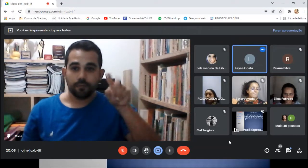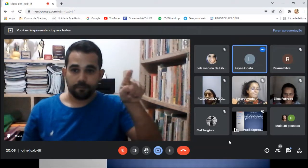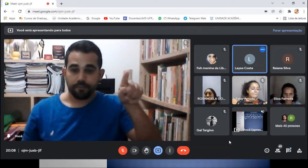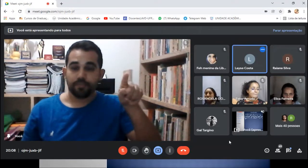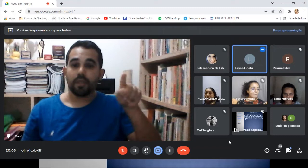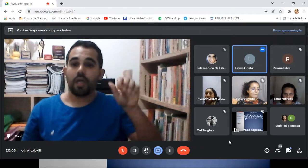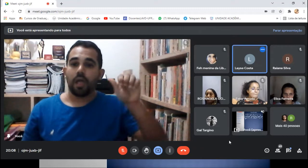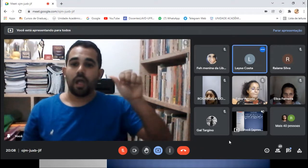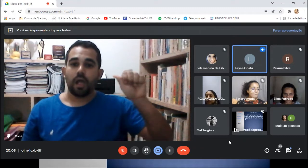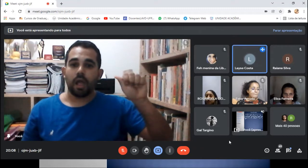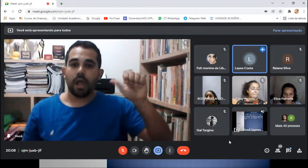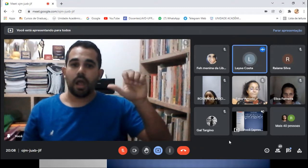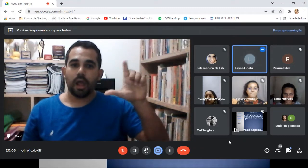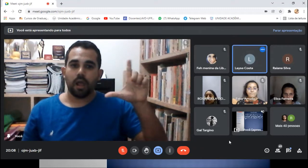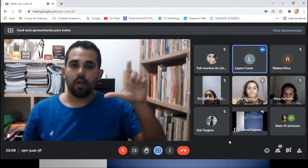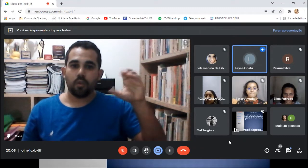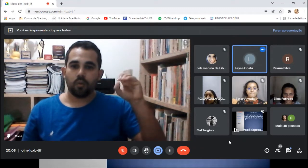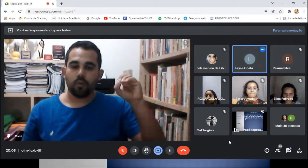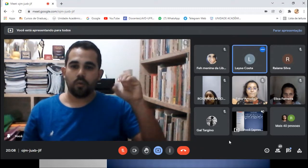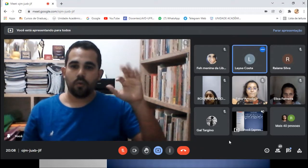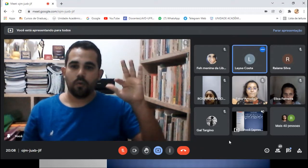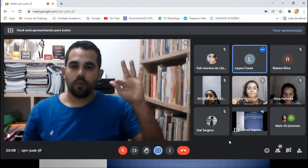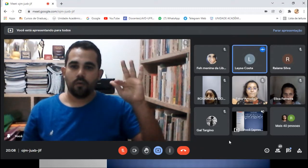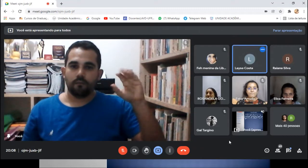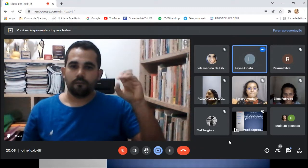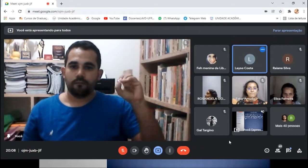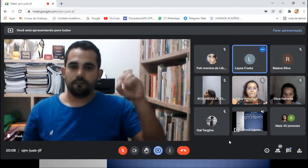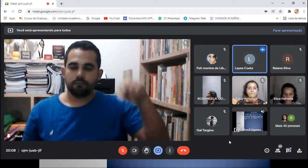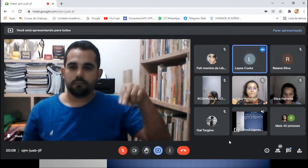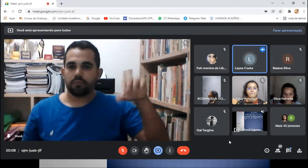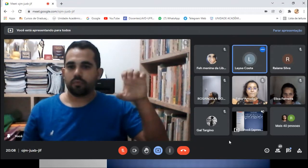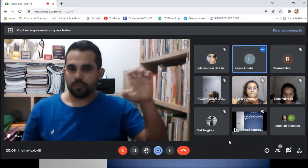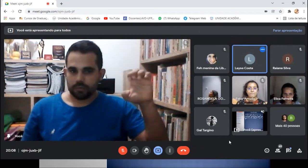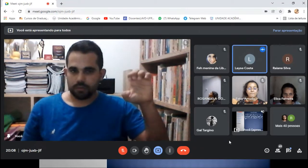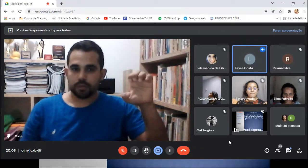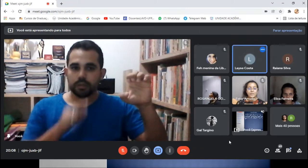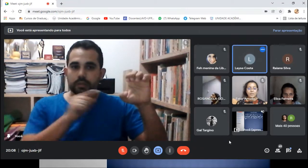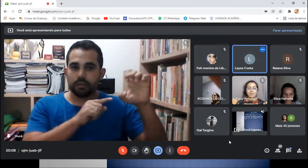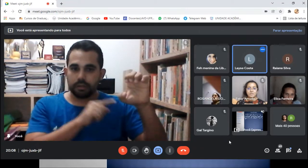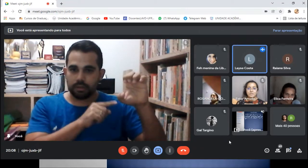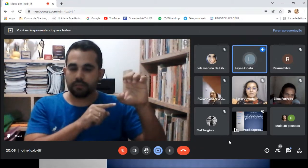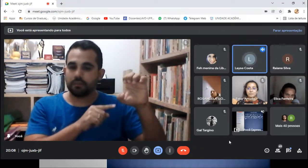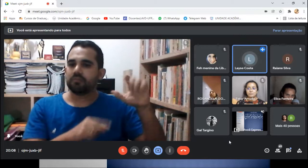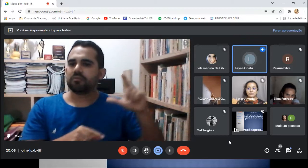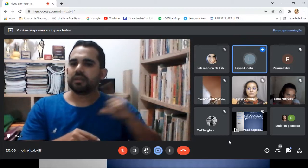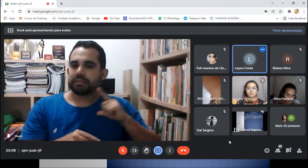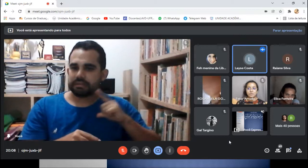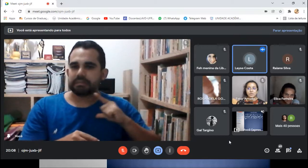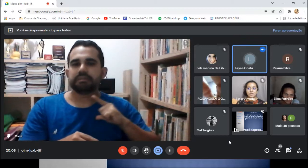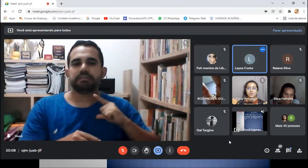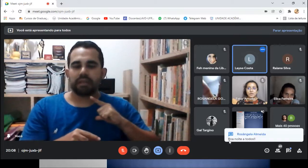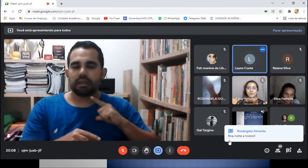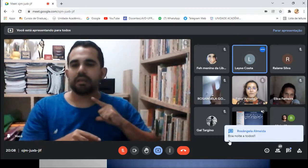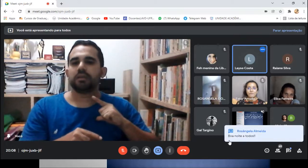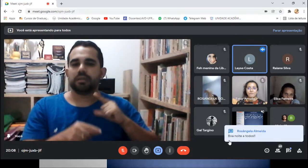Viram? Alofones. O que